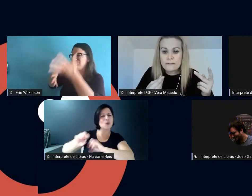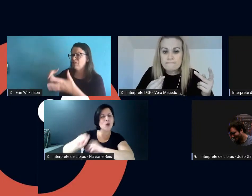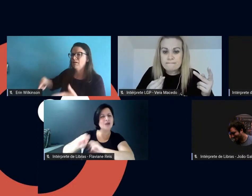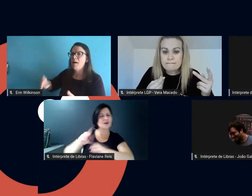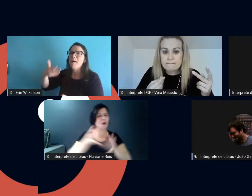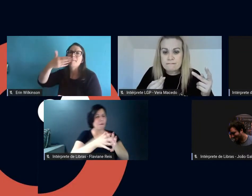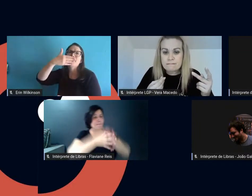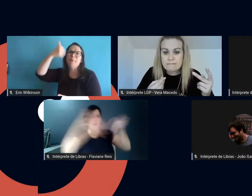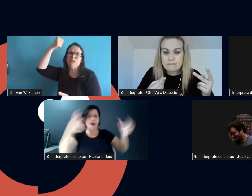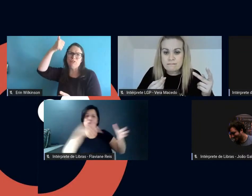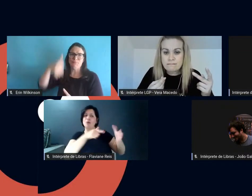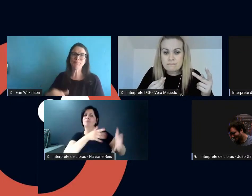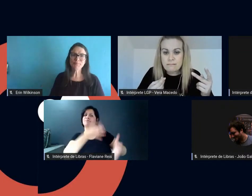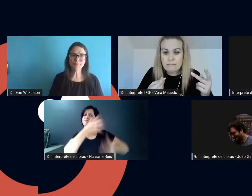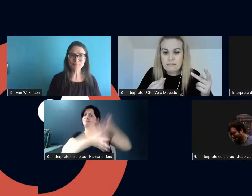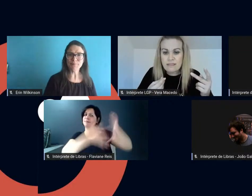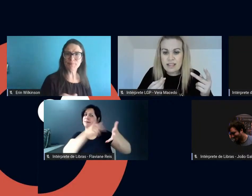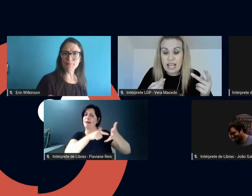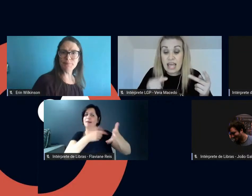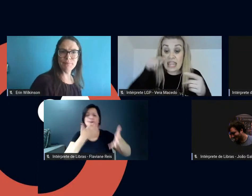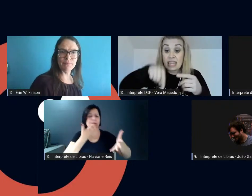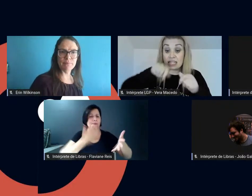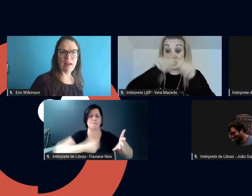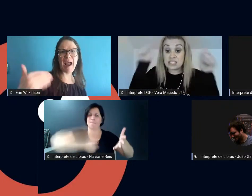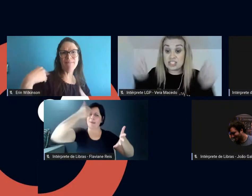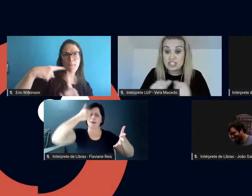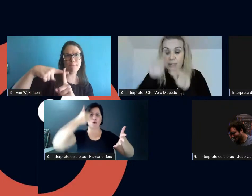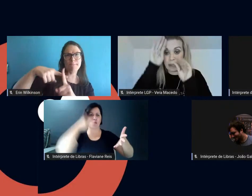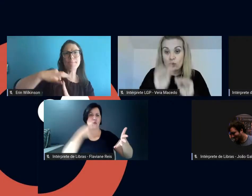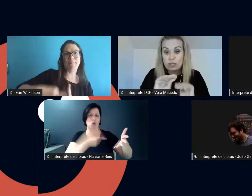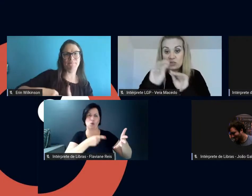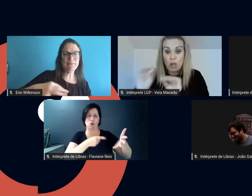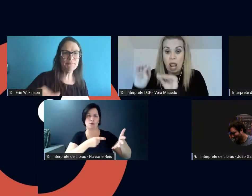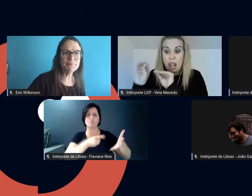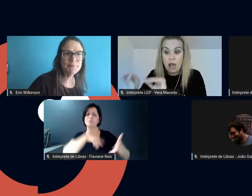também dentro de desse sistema educacional.